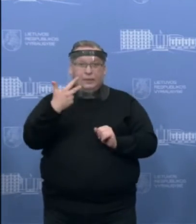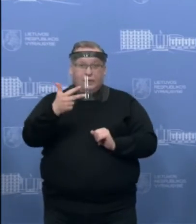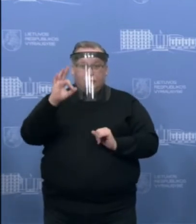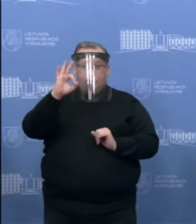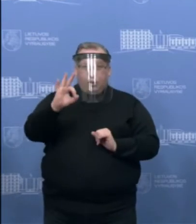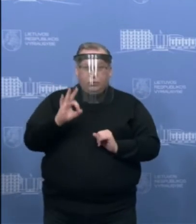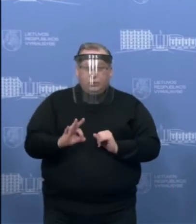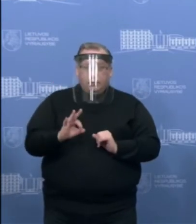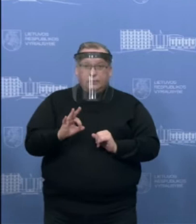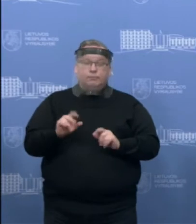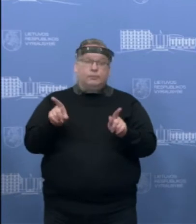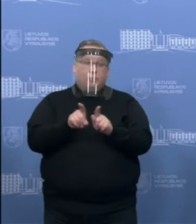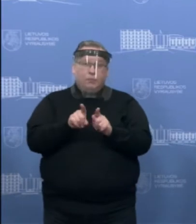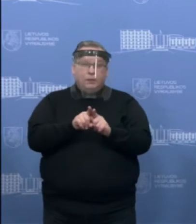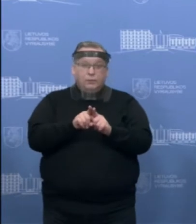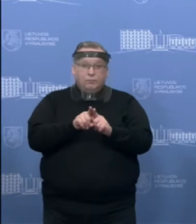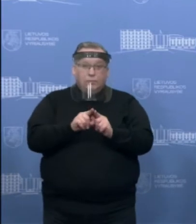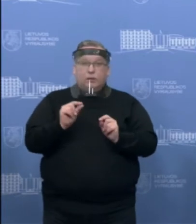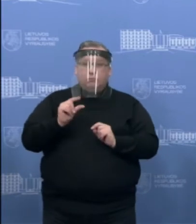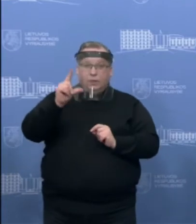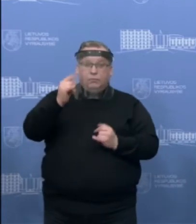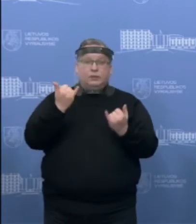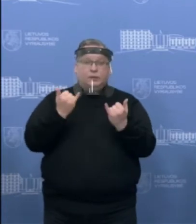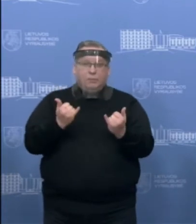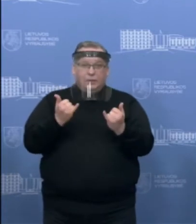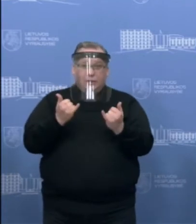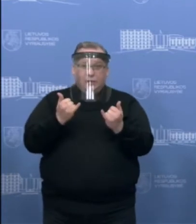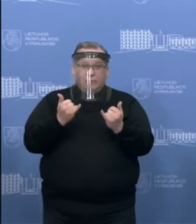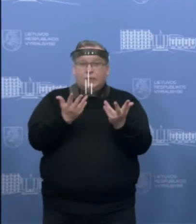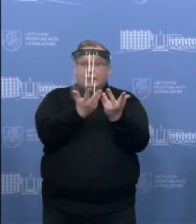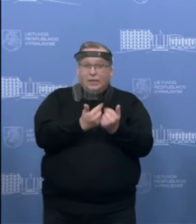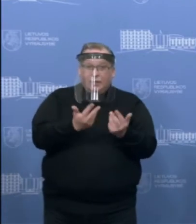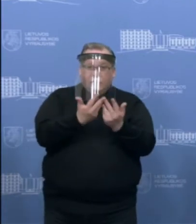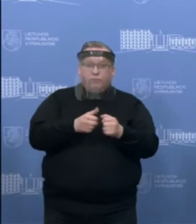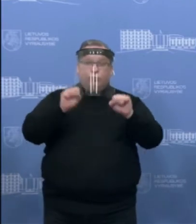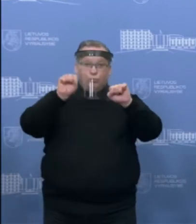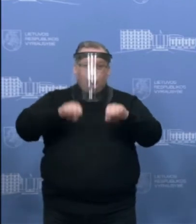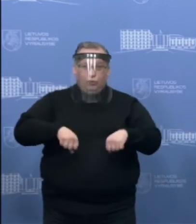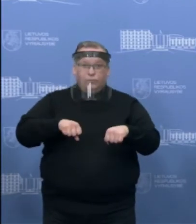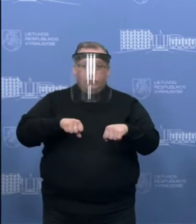7,3% ir daugiau. Dabartinės šios prognozės žinoma, kad keisis.